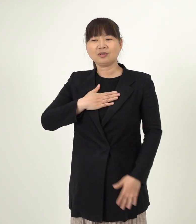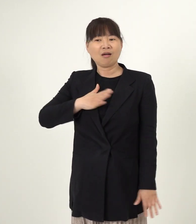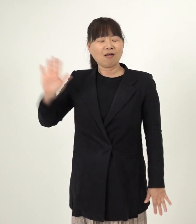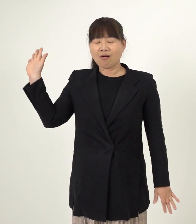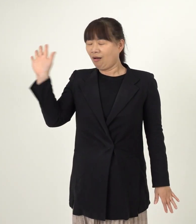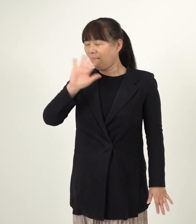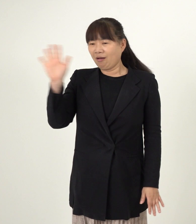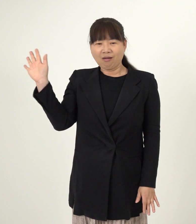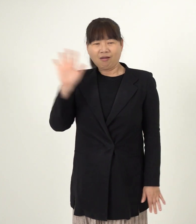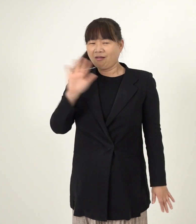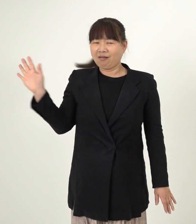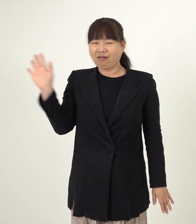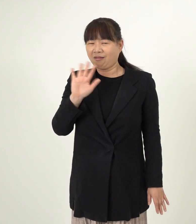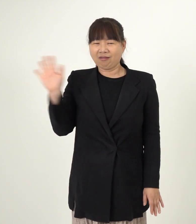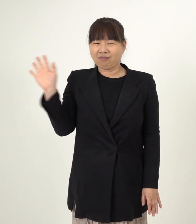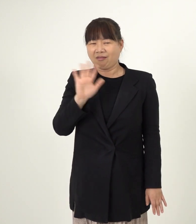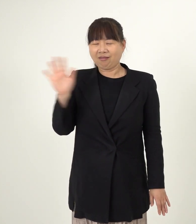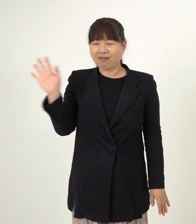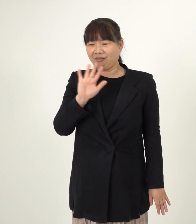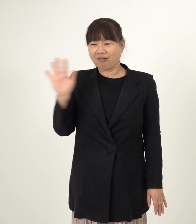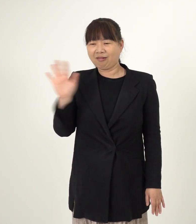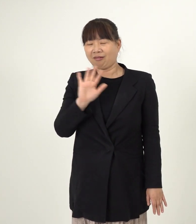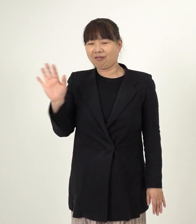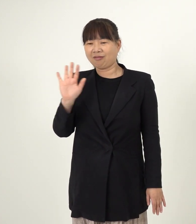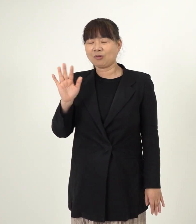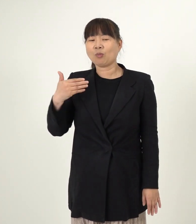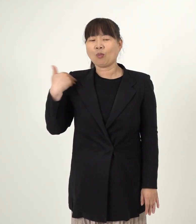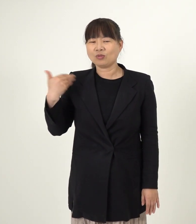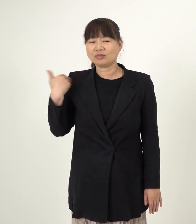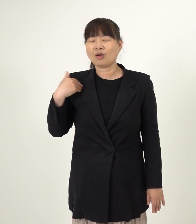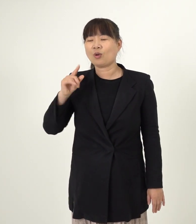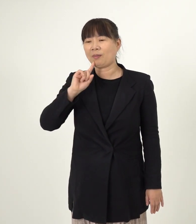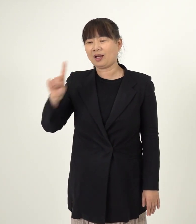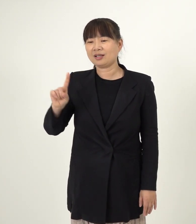후에. 여러분, 이게 인간이에요.